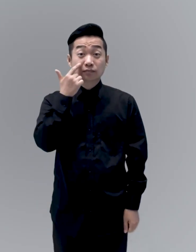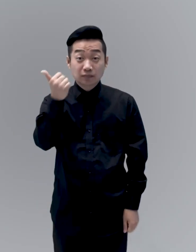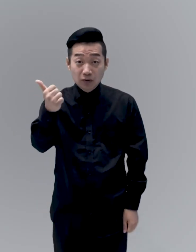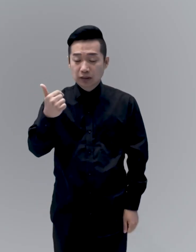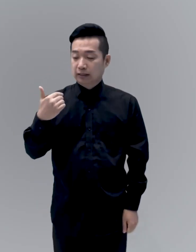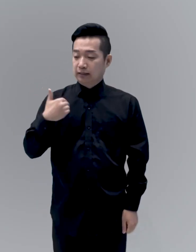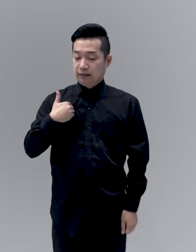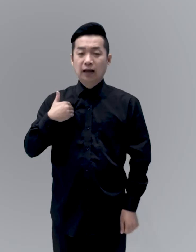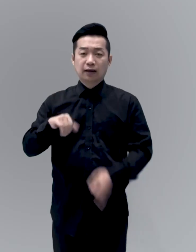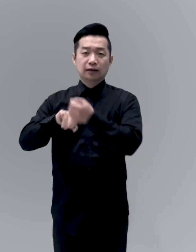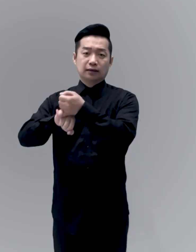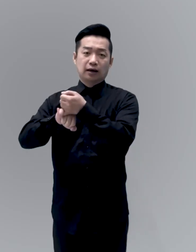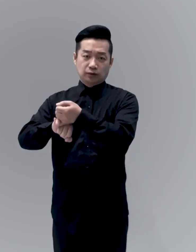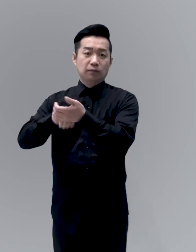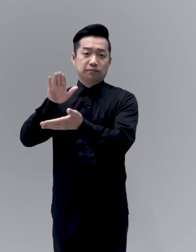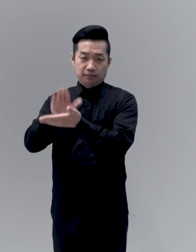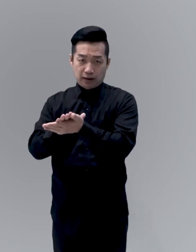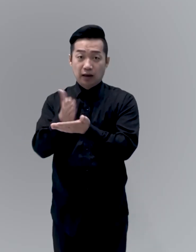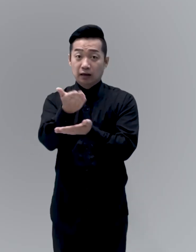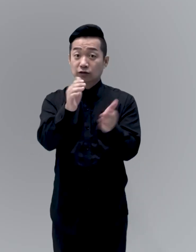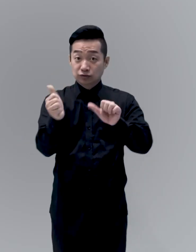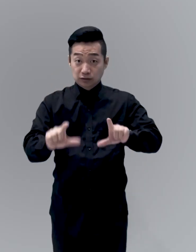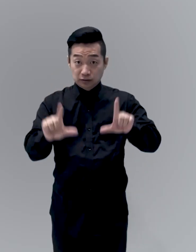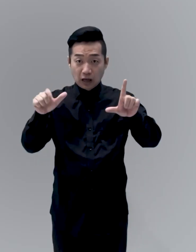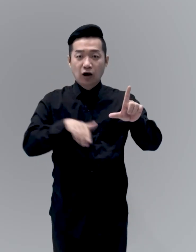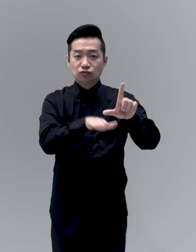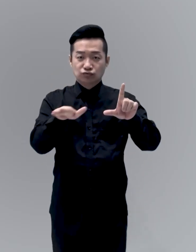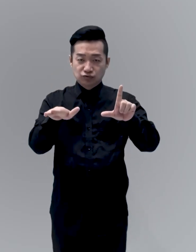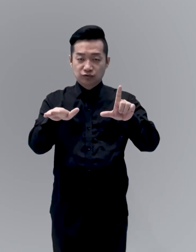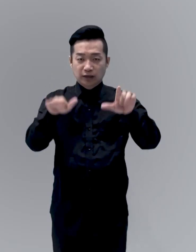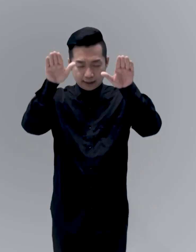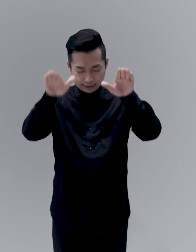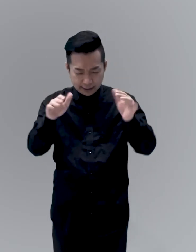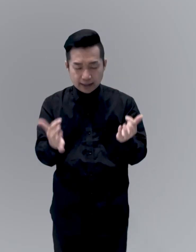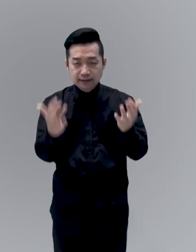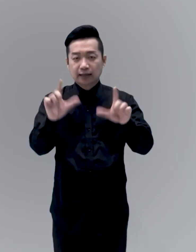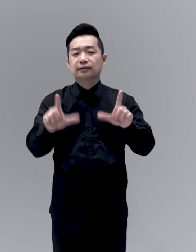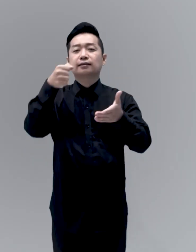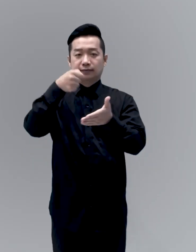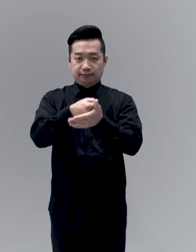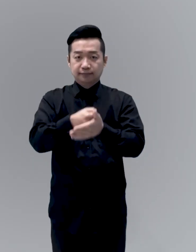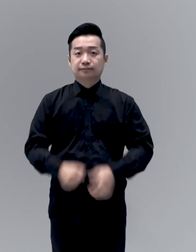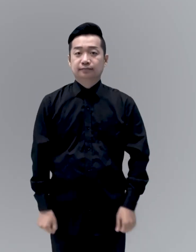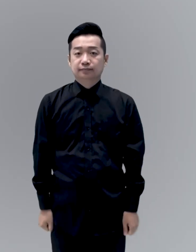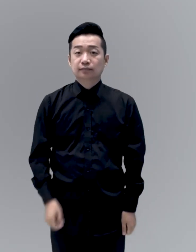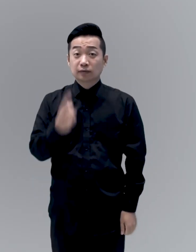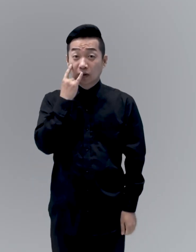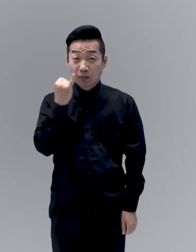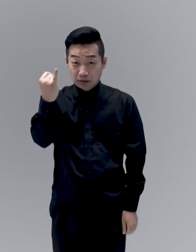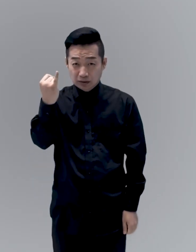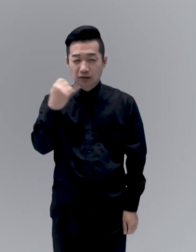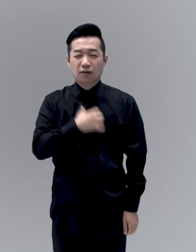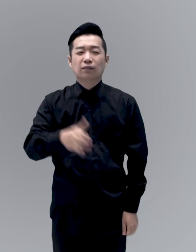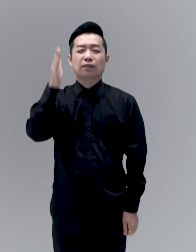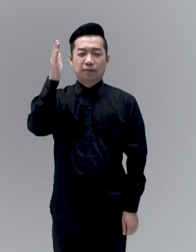너희 아버지와도 벌써 약속했다. 네가 죽는 날을 우리의 제삿날로 삼으리라고.